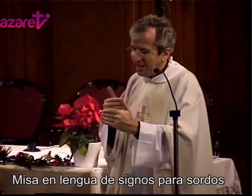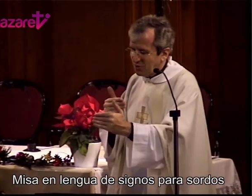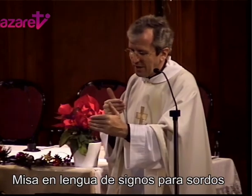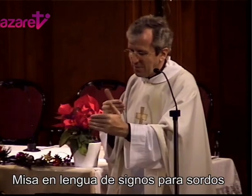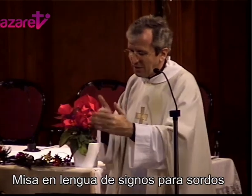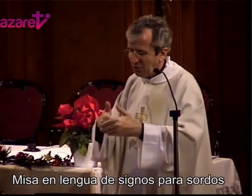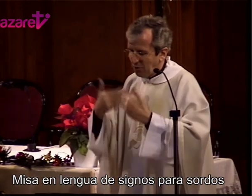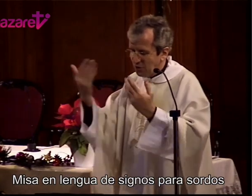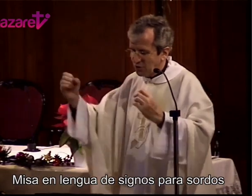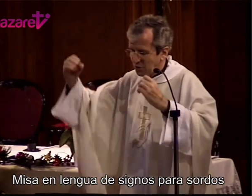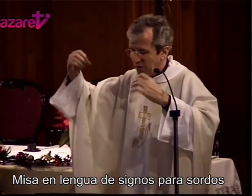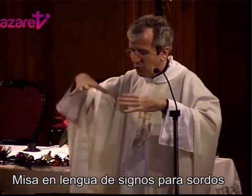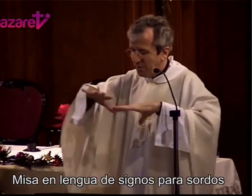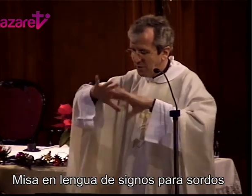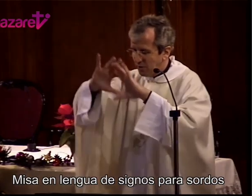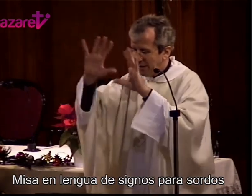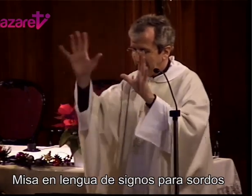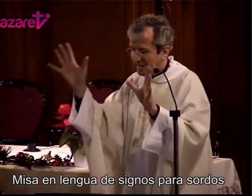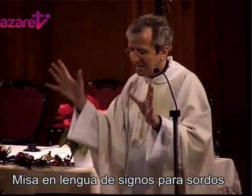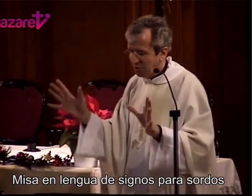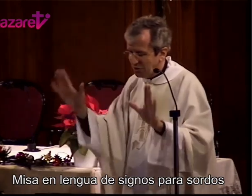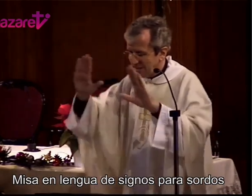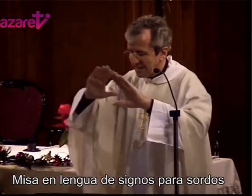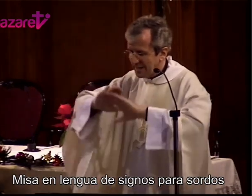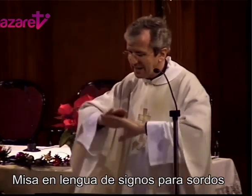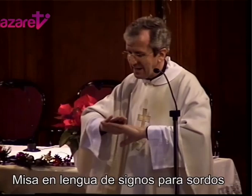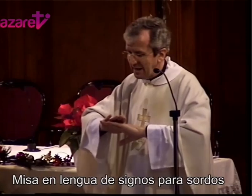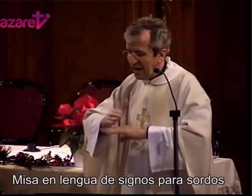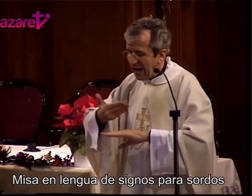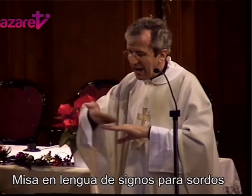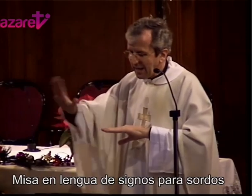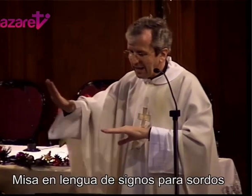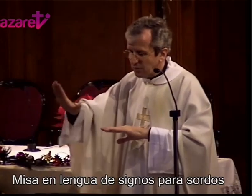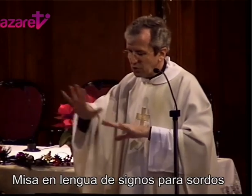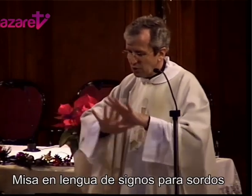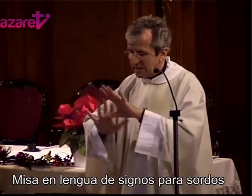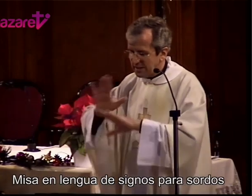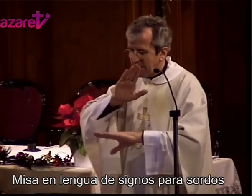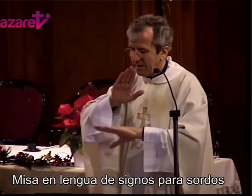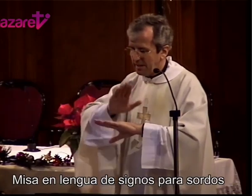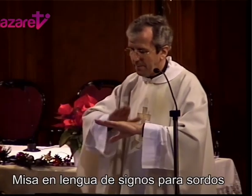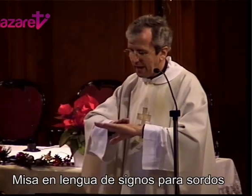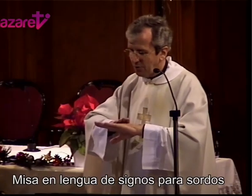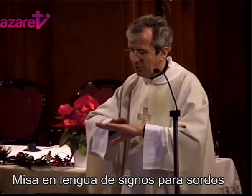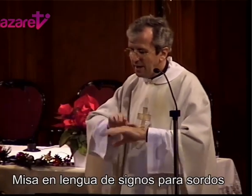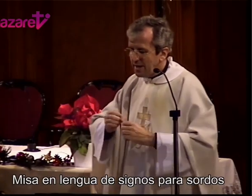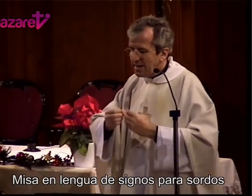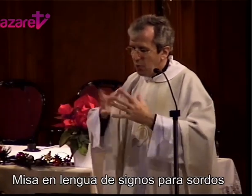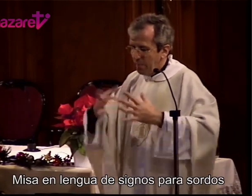su nacimiento glorioso iluminó esta noche santa, aleje de vosotros las tinieblas del pecado y alumbre